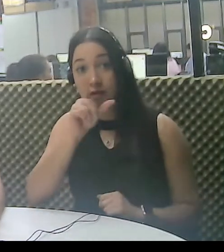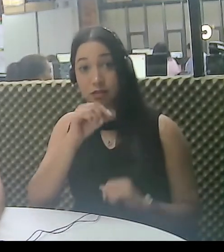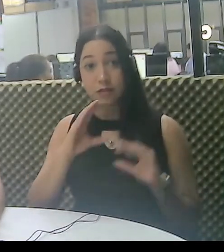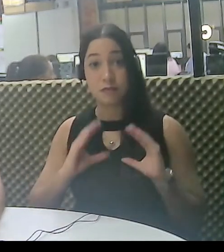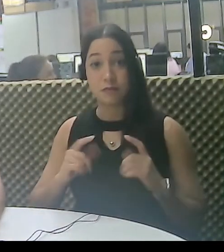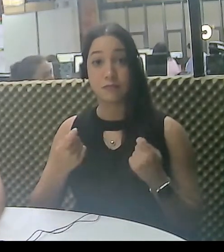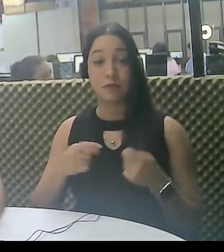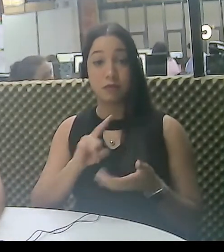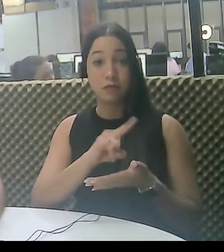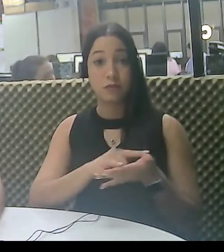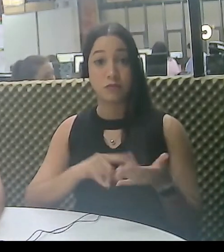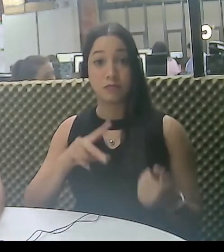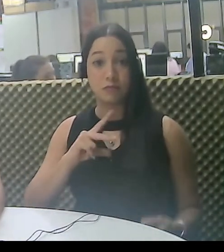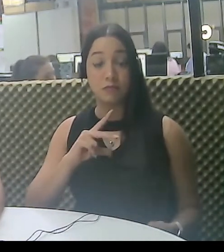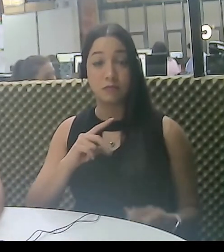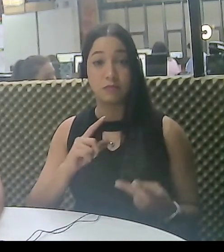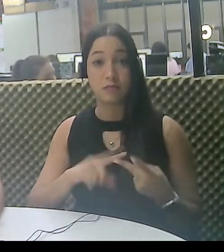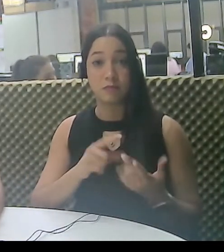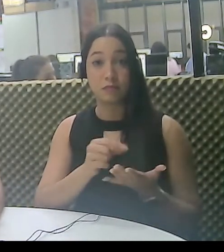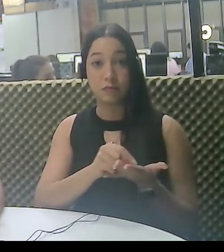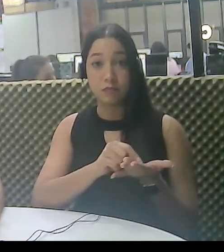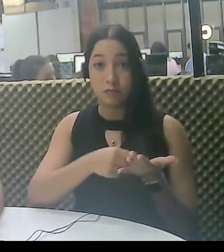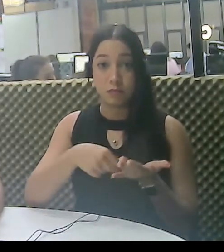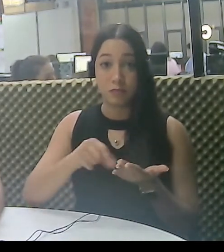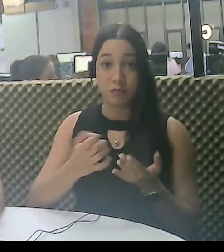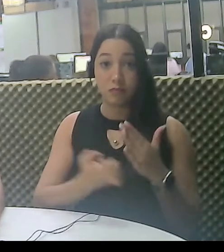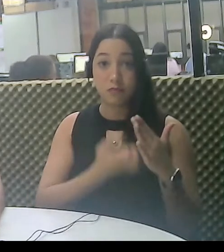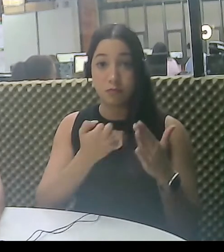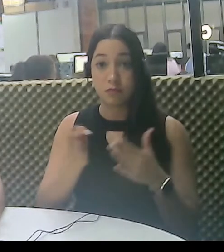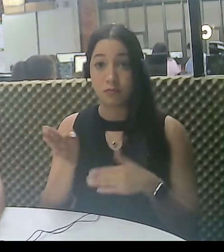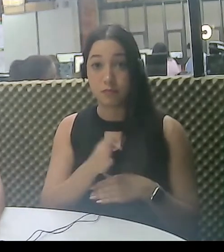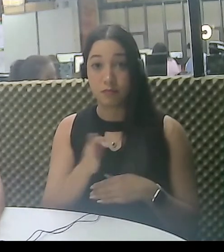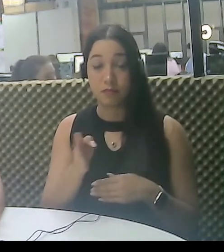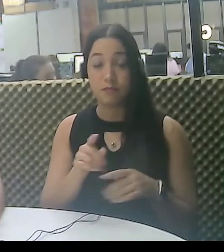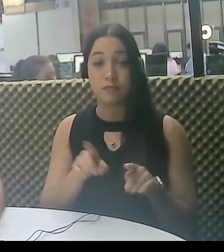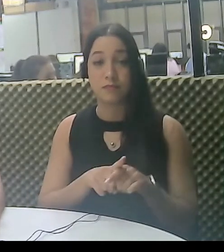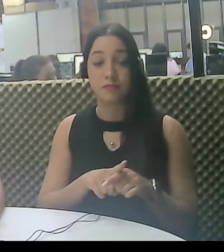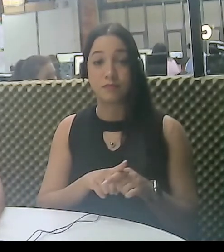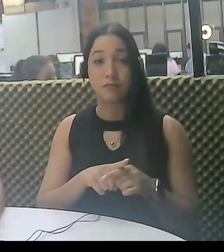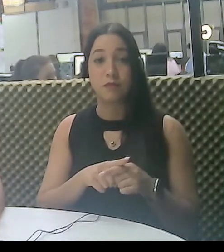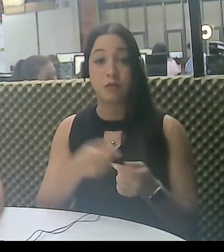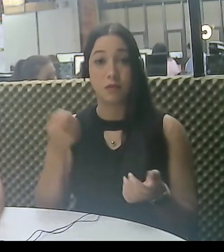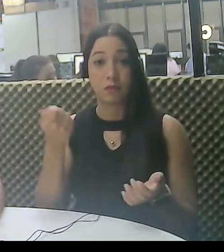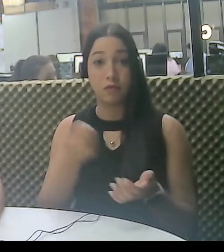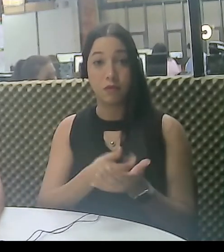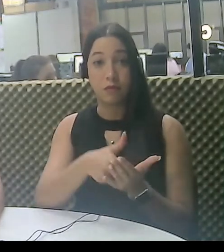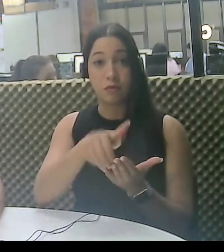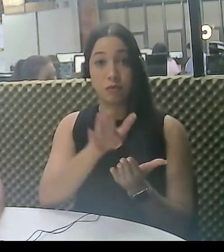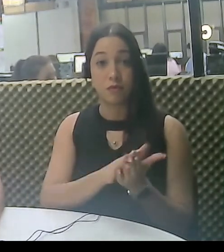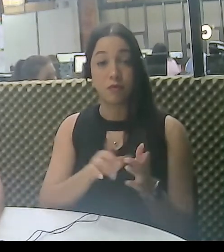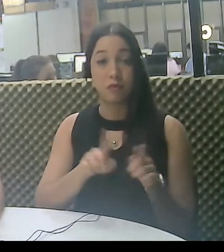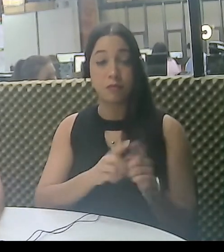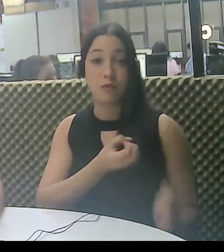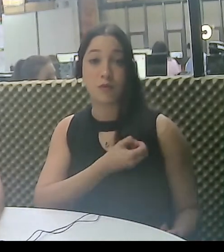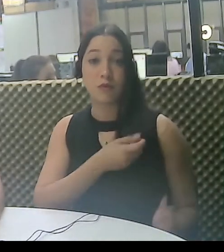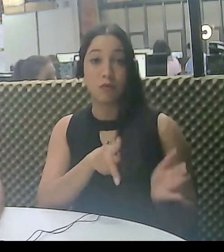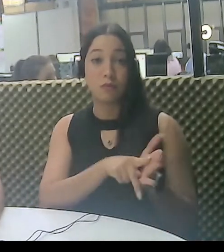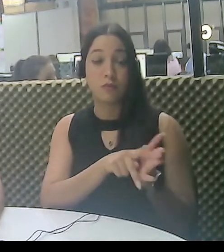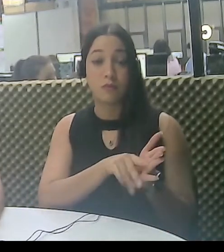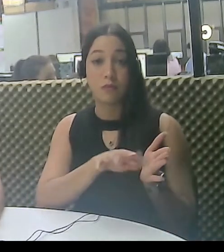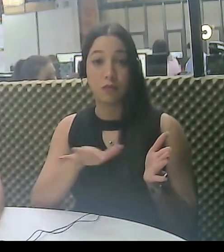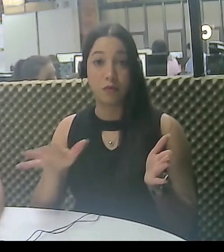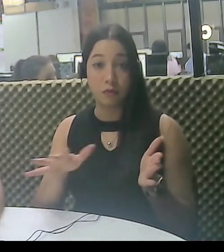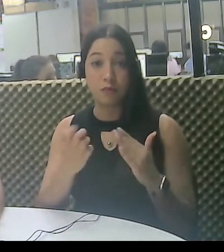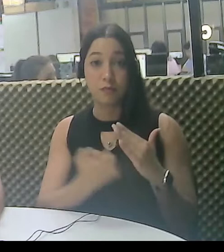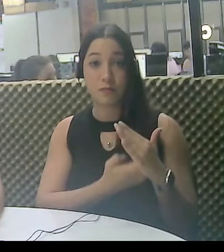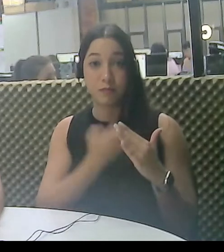devem levar documentos pessoais, contratos firmados entre as partes, comprovantes da aquisição do bem e número de protocolo de reclamações junto